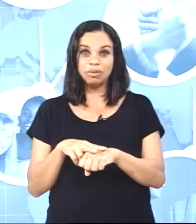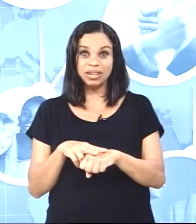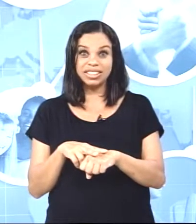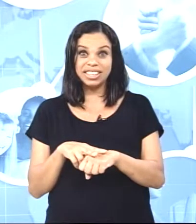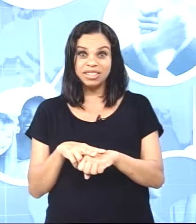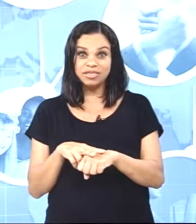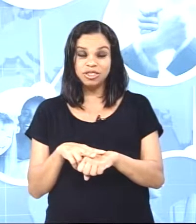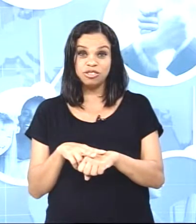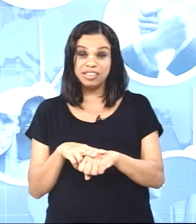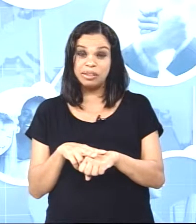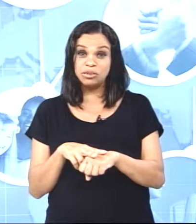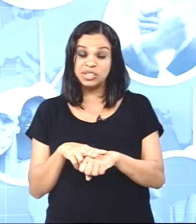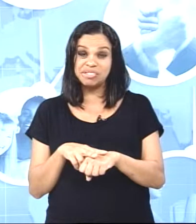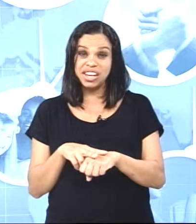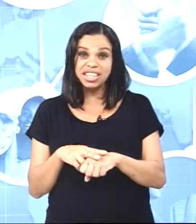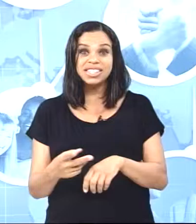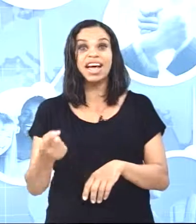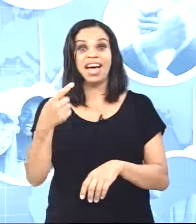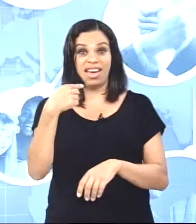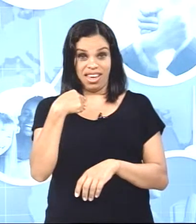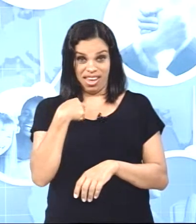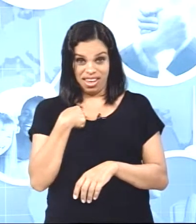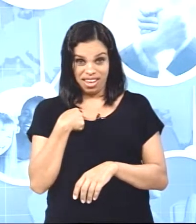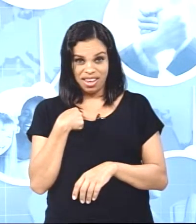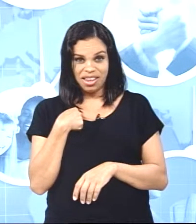Recapitulando então, novamente, mais uma vez.